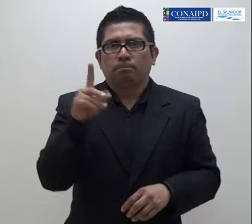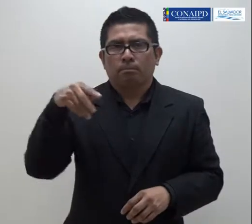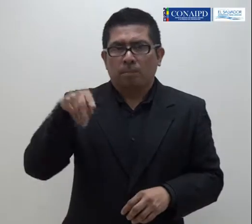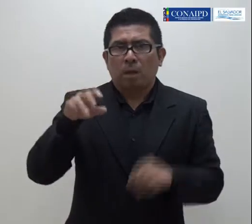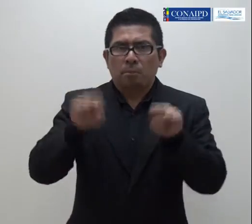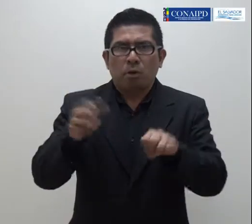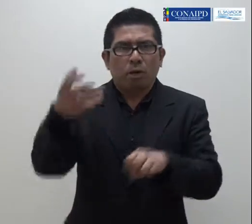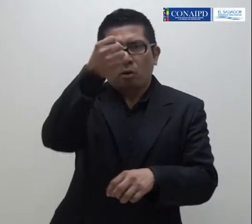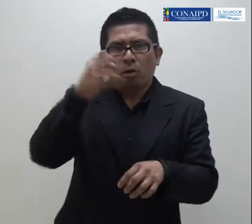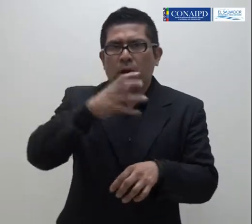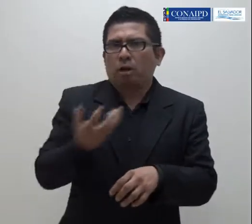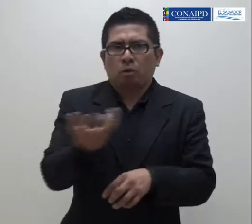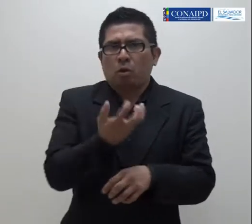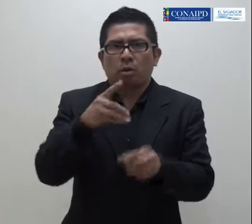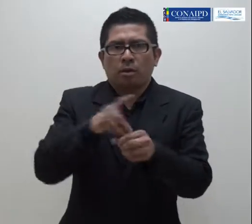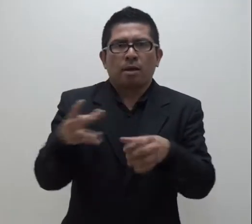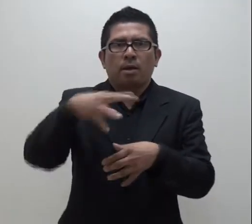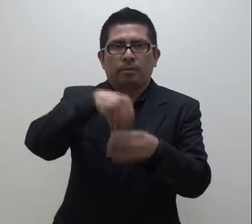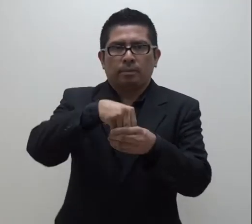personas con discapacidad en el país.